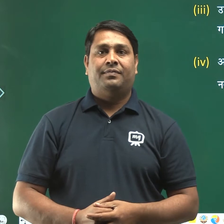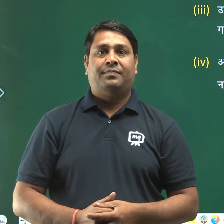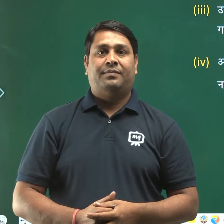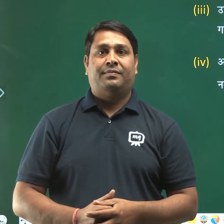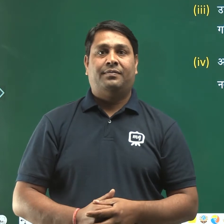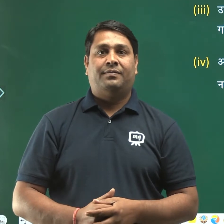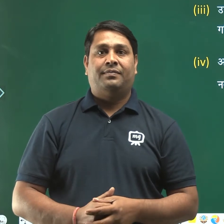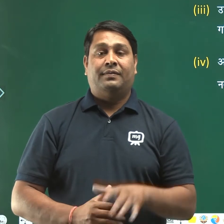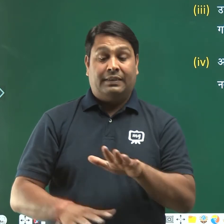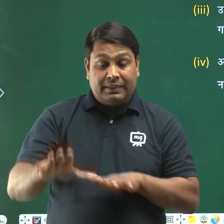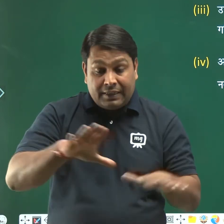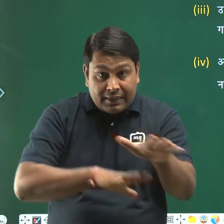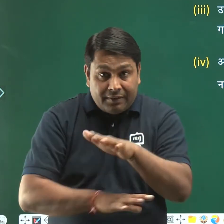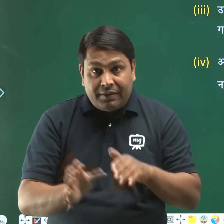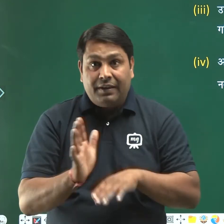गतिविधि से है।